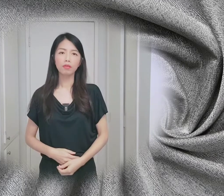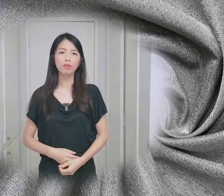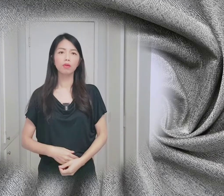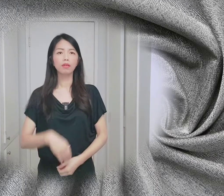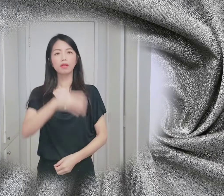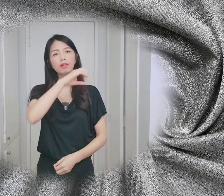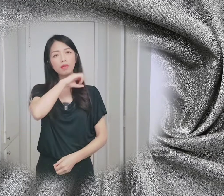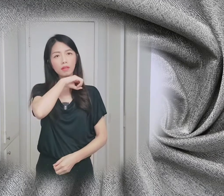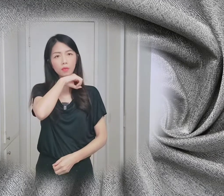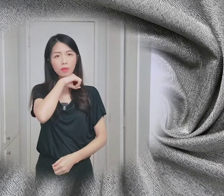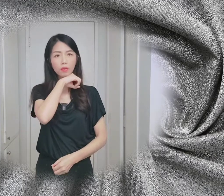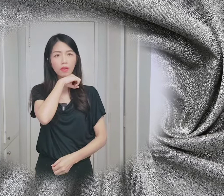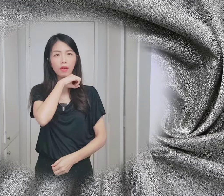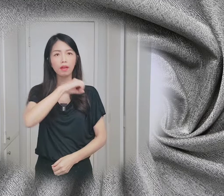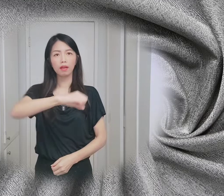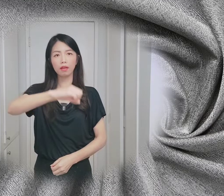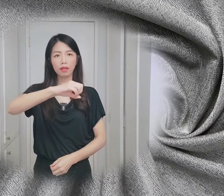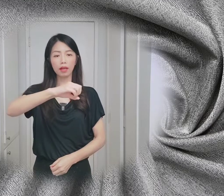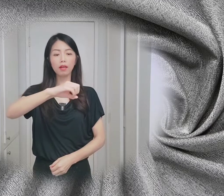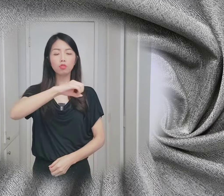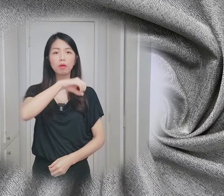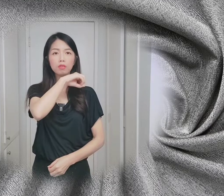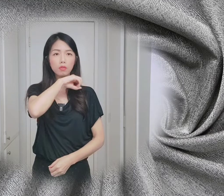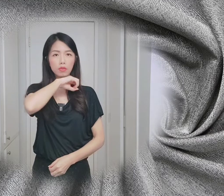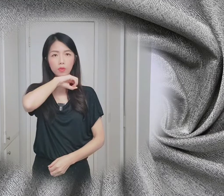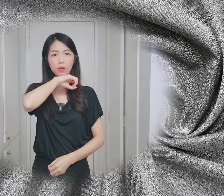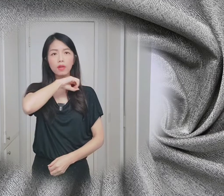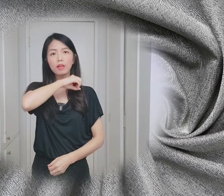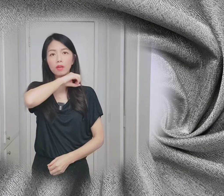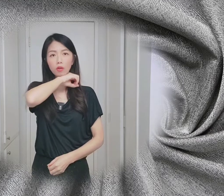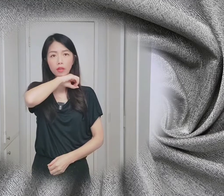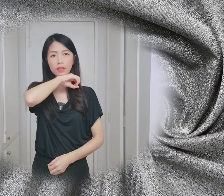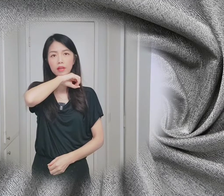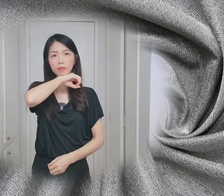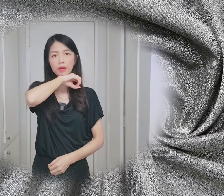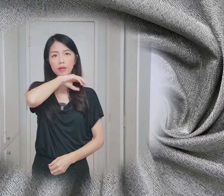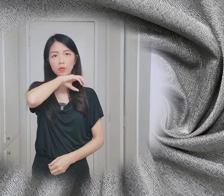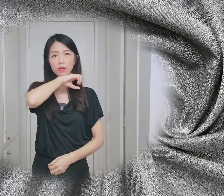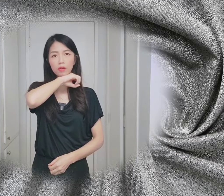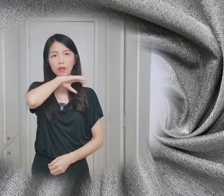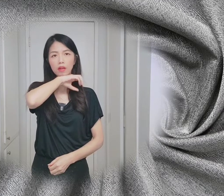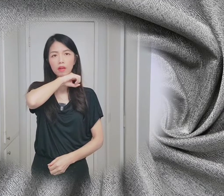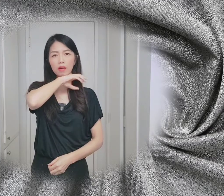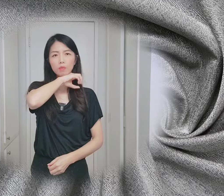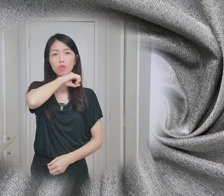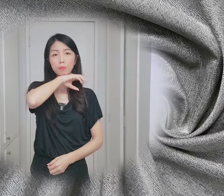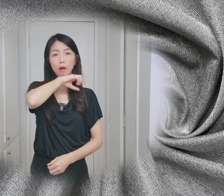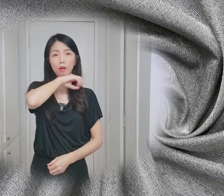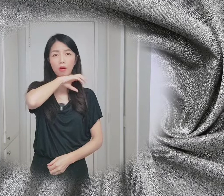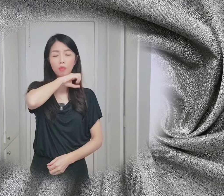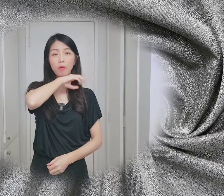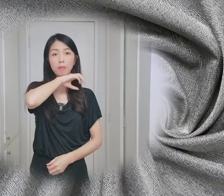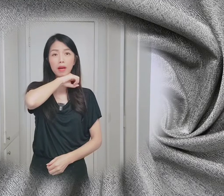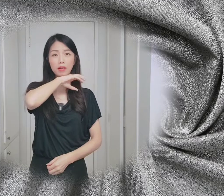원망이라고 하는 뜻의 수어는 손을 이렇게 약간 주먹을 쥐어주시고 이렇게 턱에 대신 다음에 손을 이렇게